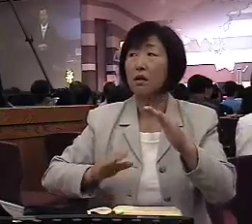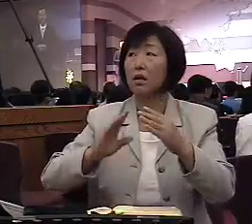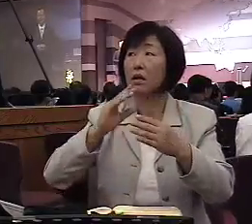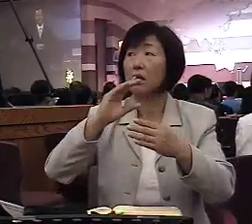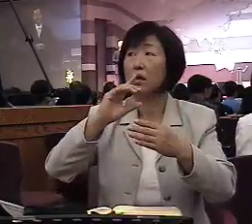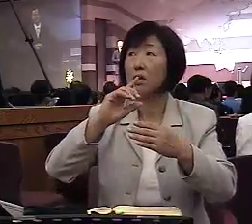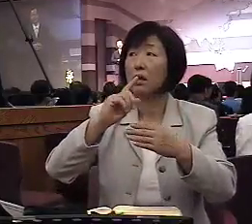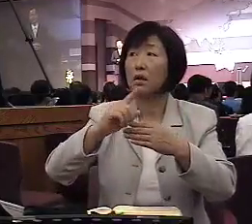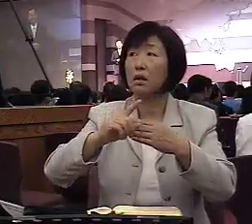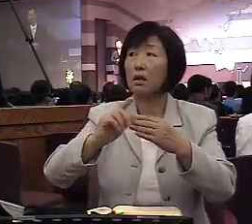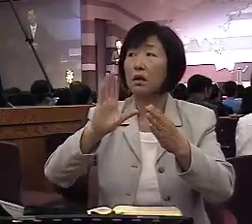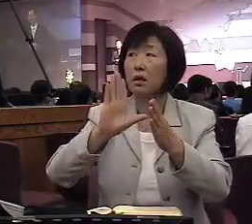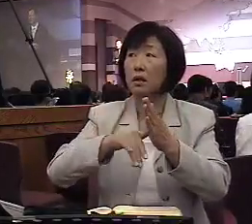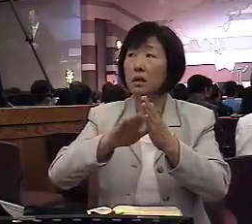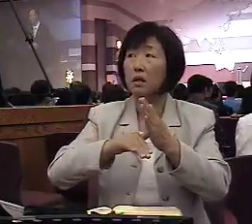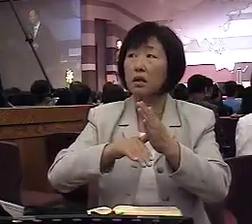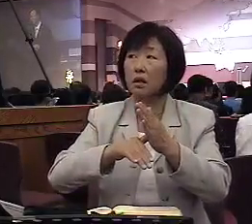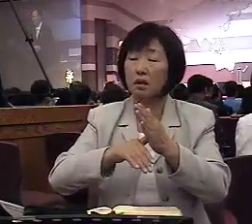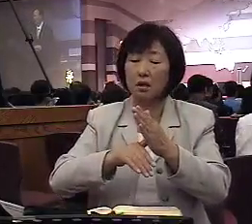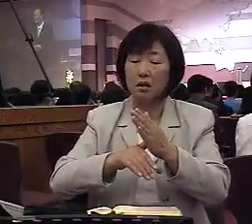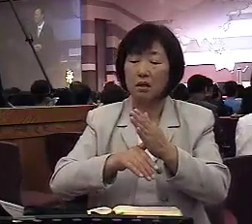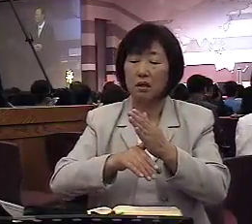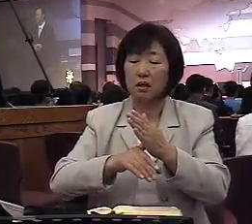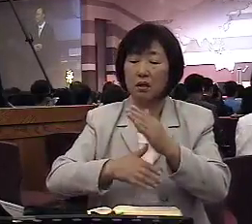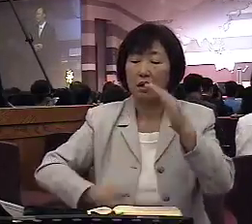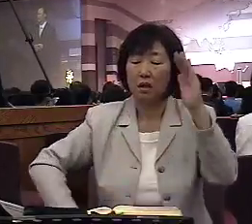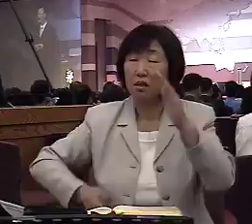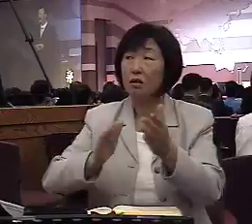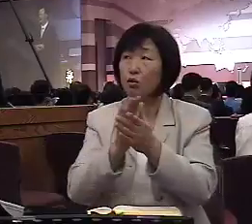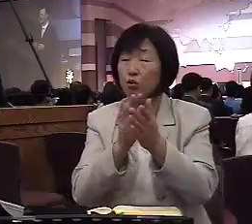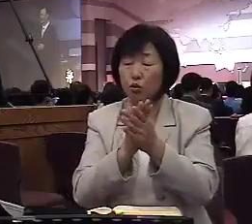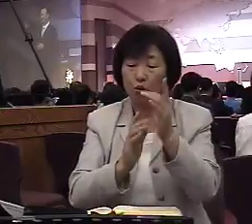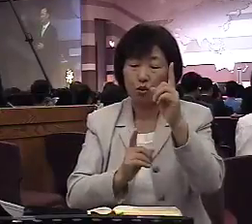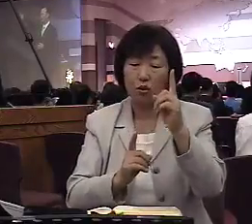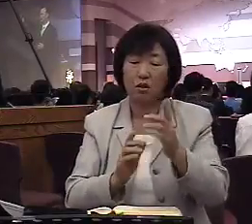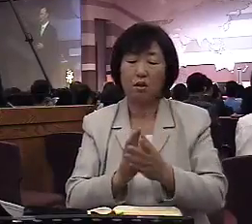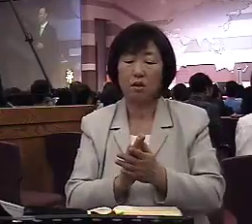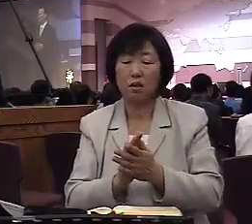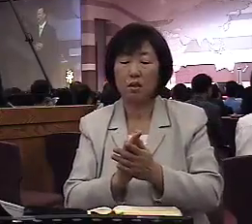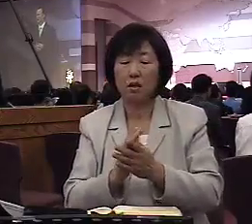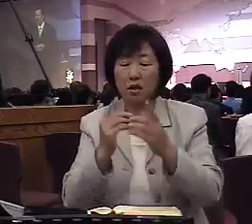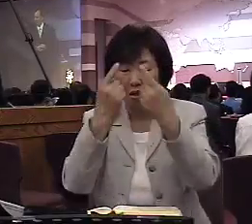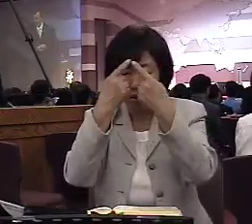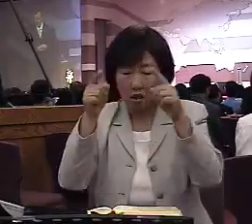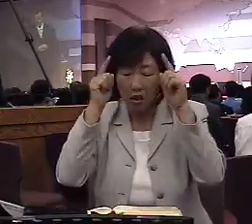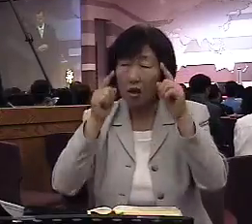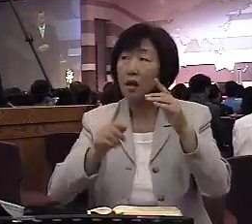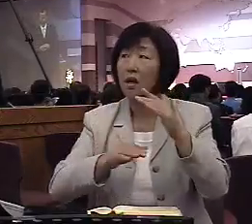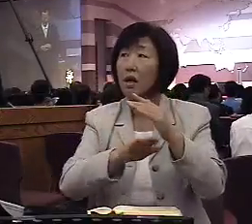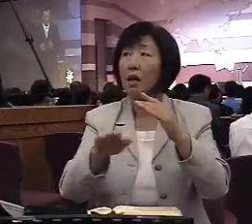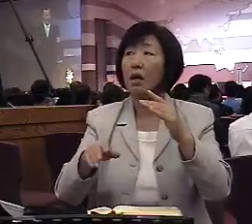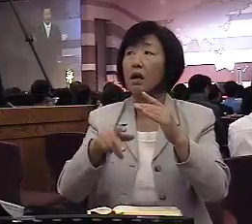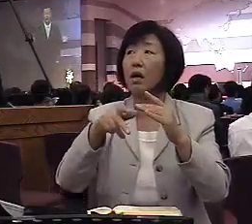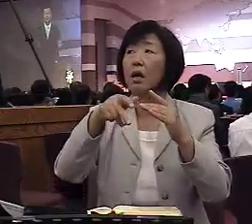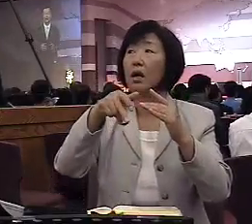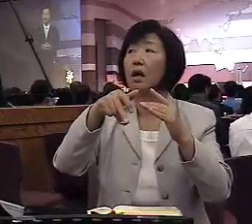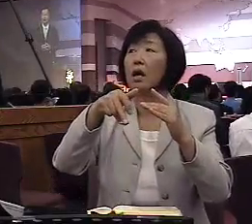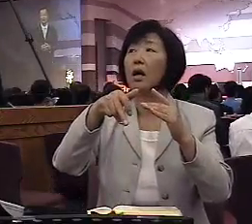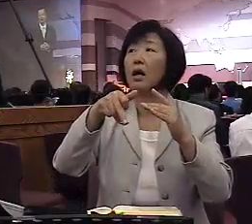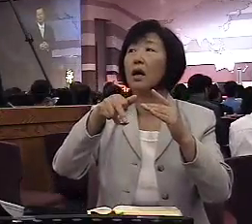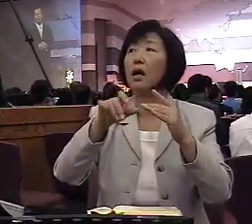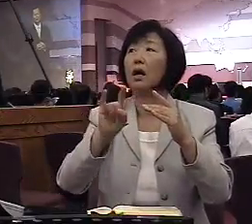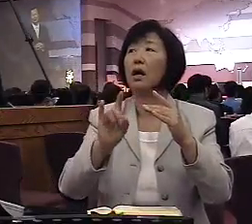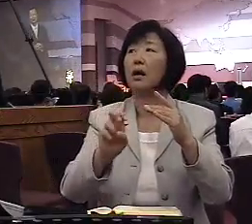친구들이 몇 있습니다. 그 중에 한 친구가 제가 이제 대학교 캠퍼스를 떠났다가 돌아왔는데 갑자기 교회에서